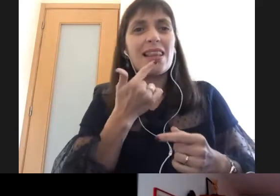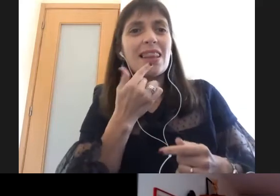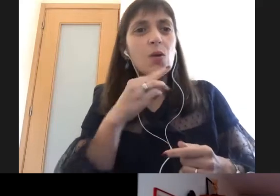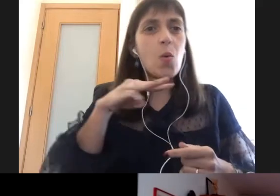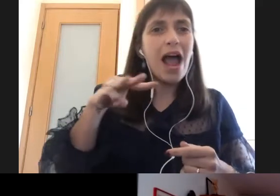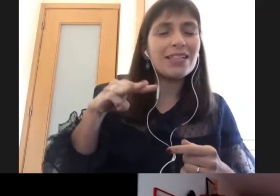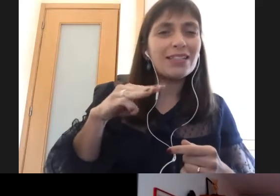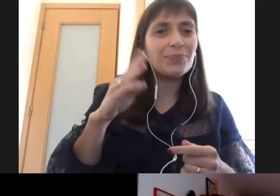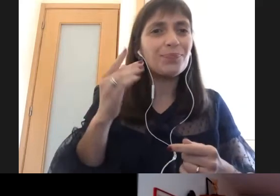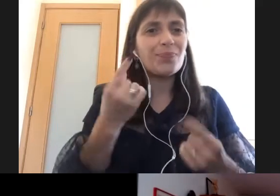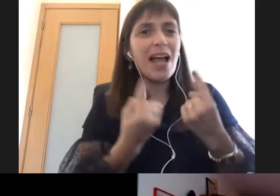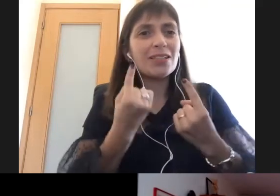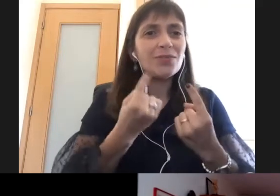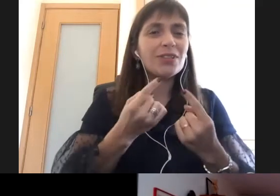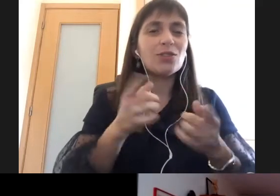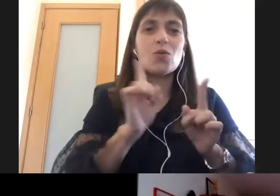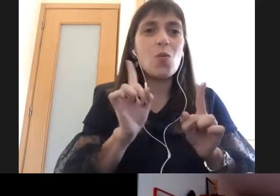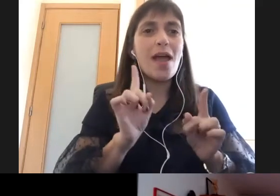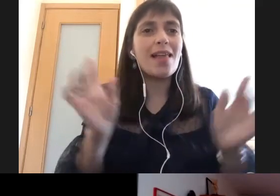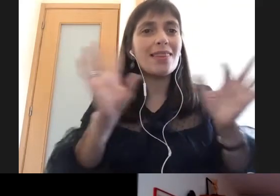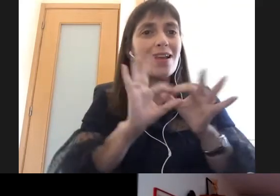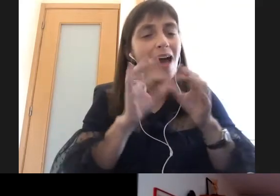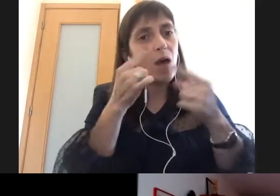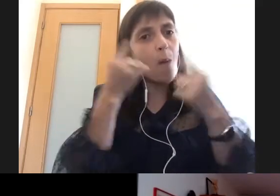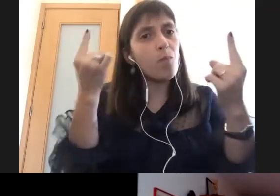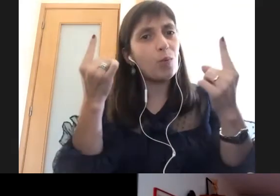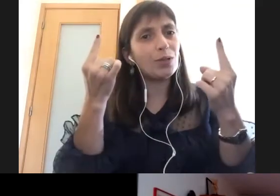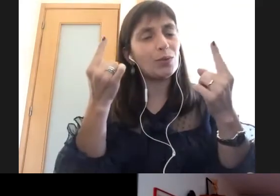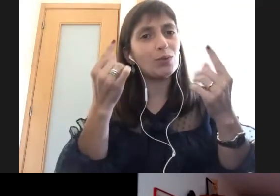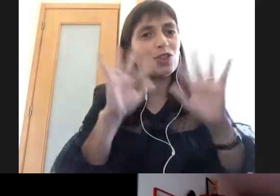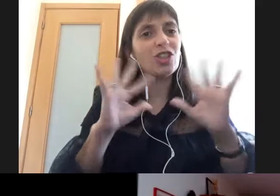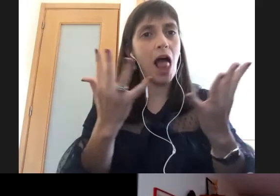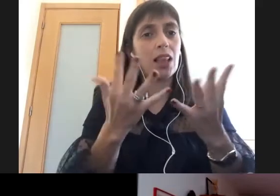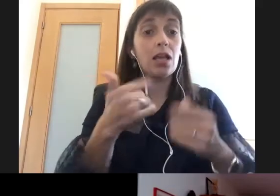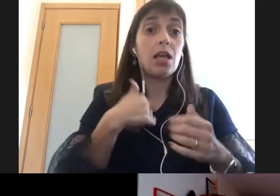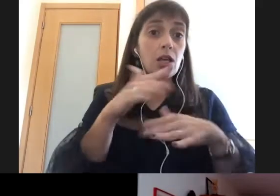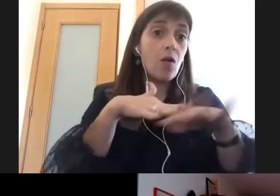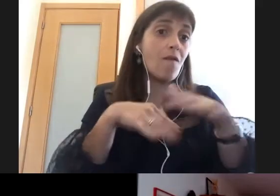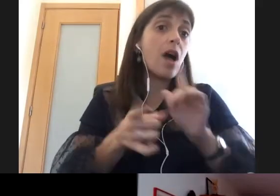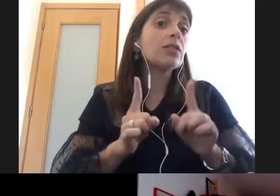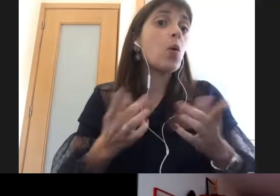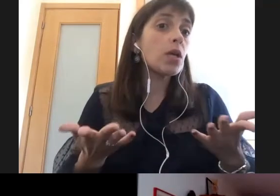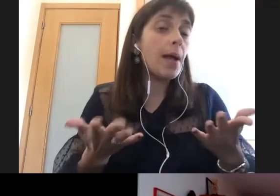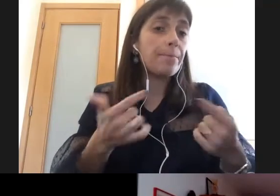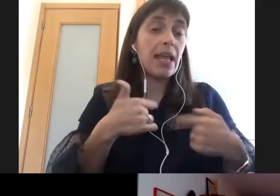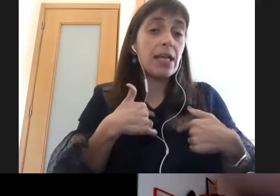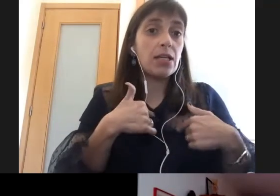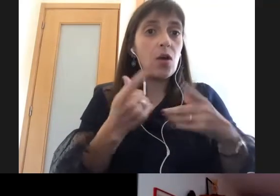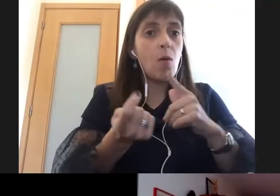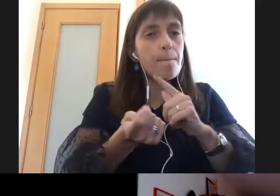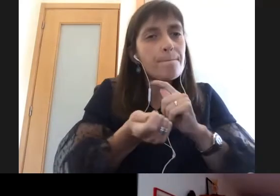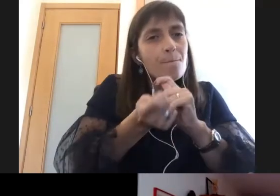é uma linguagem voltada para o público geral. O que eu faço é transformar numa